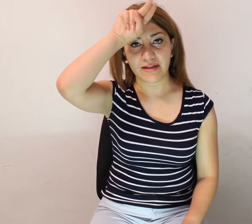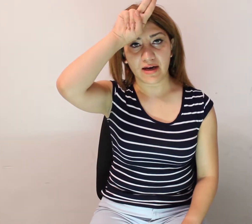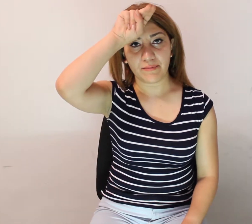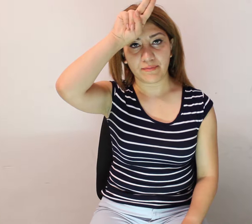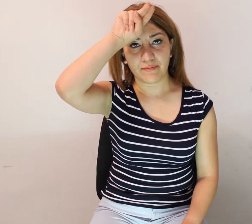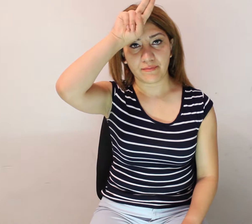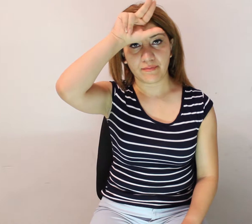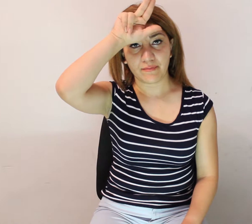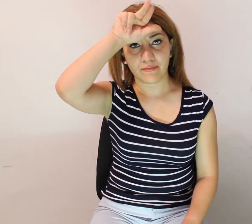Ալբանիա,